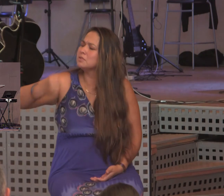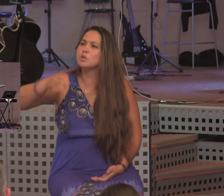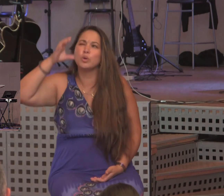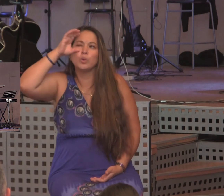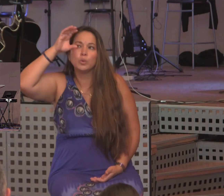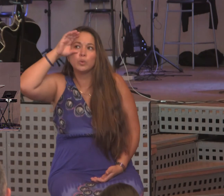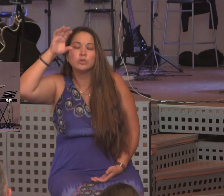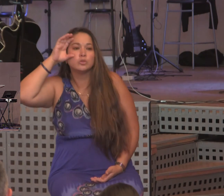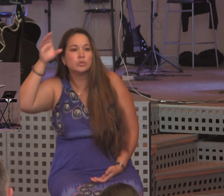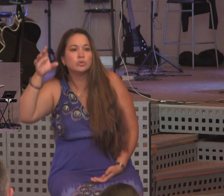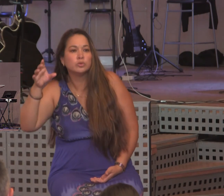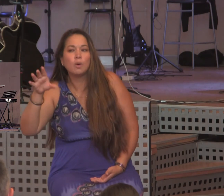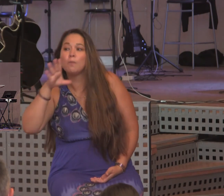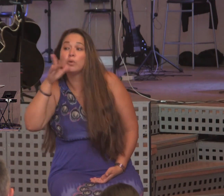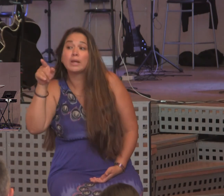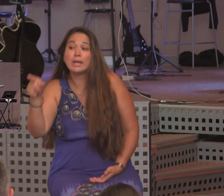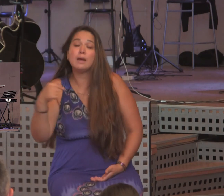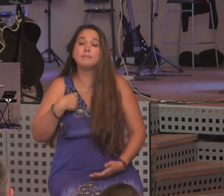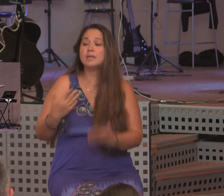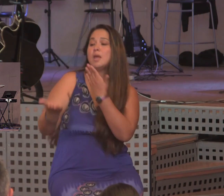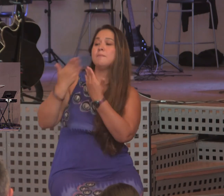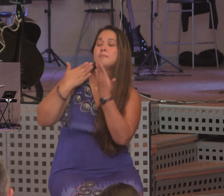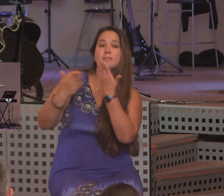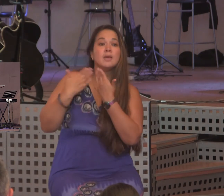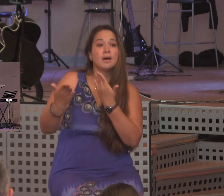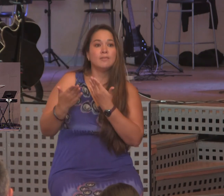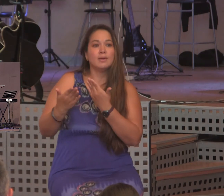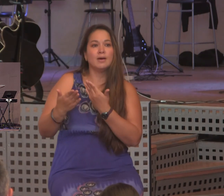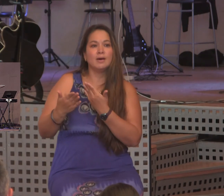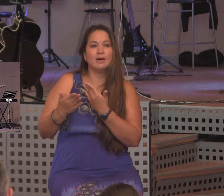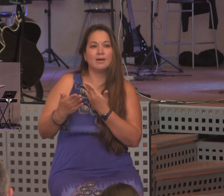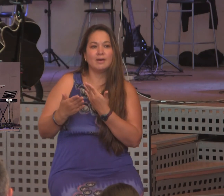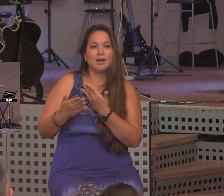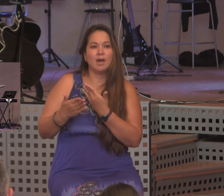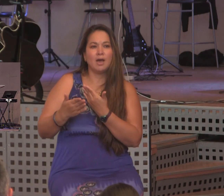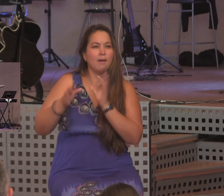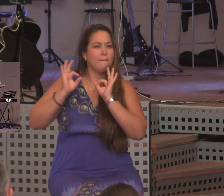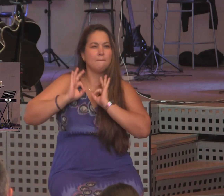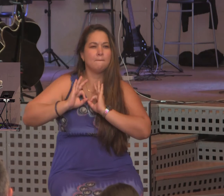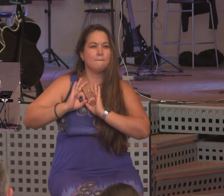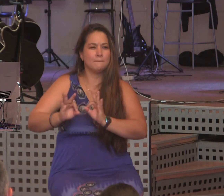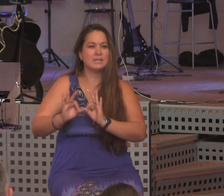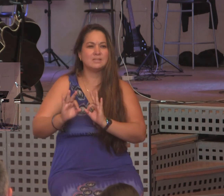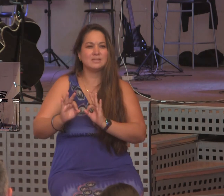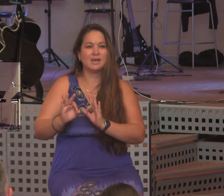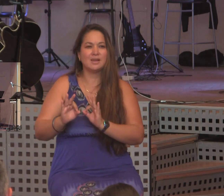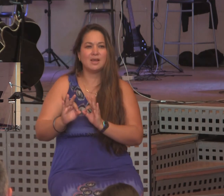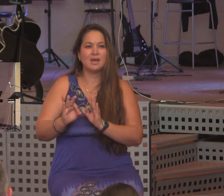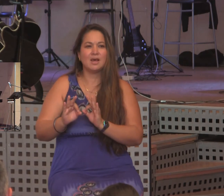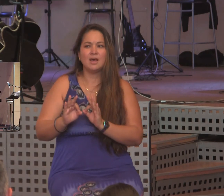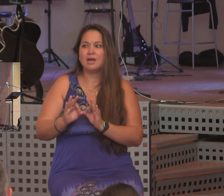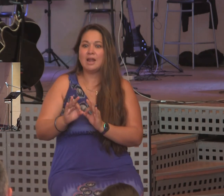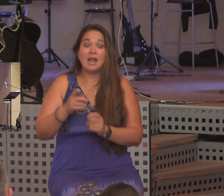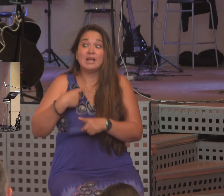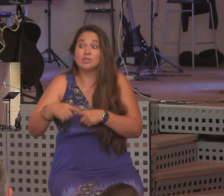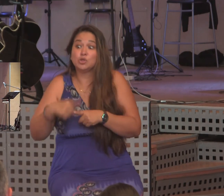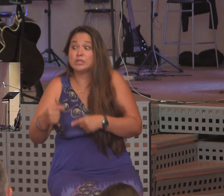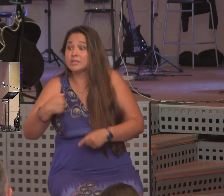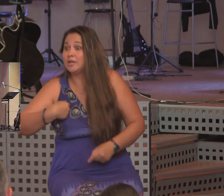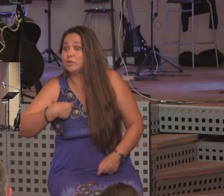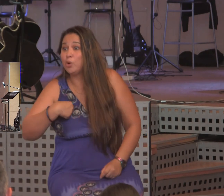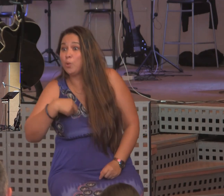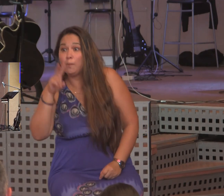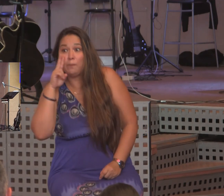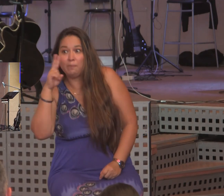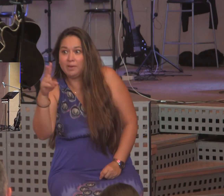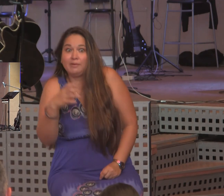él nos conoce, me va a hablar de especialmente los ángulos muertos que